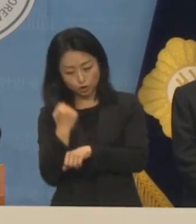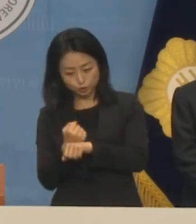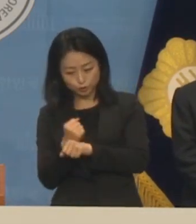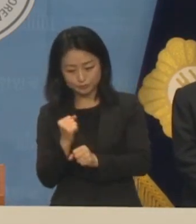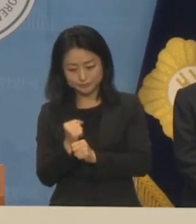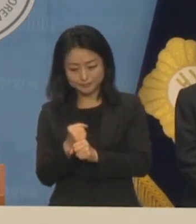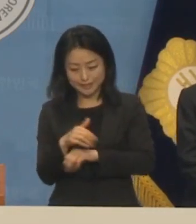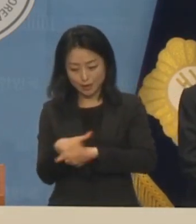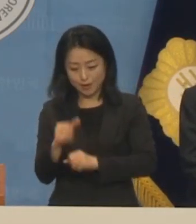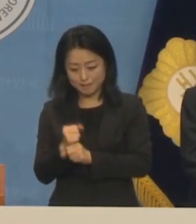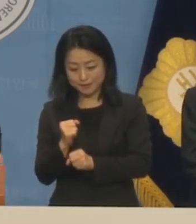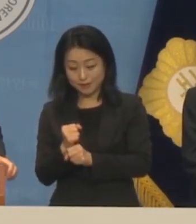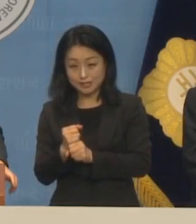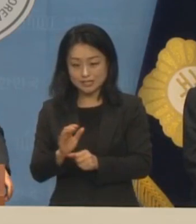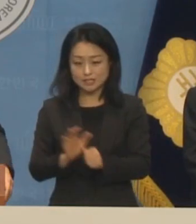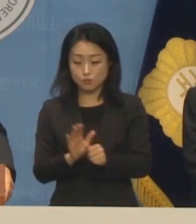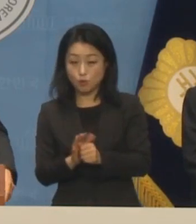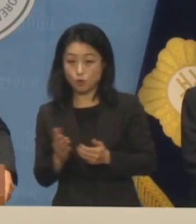개발하고